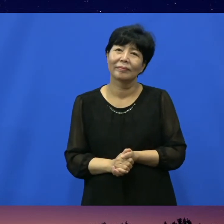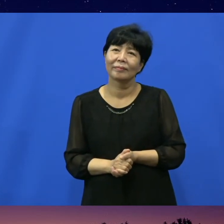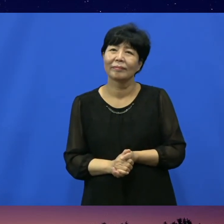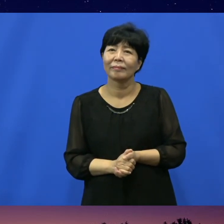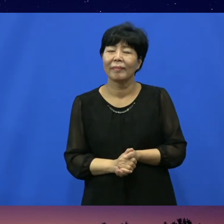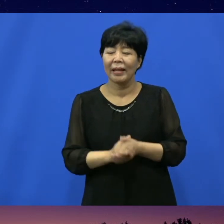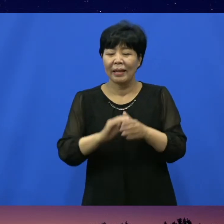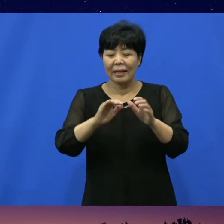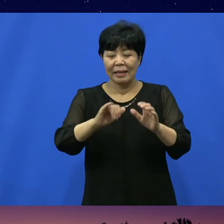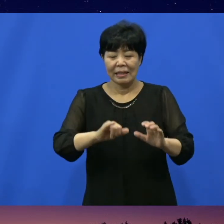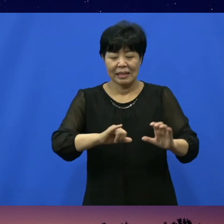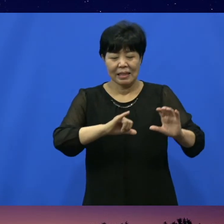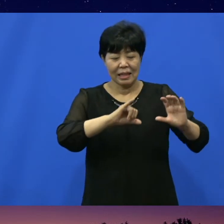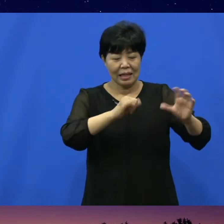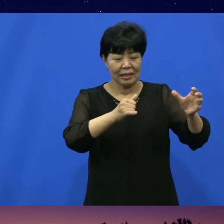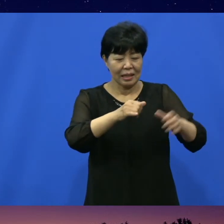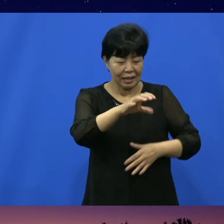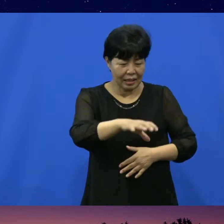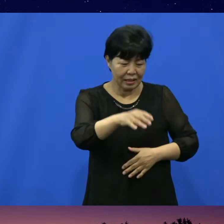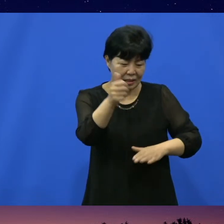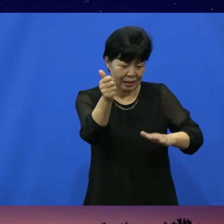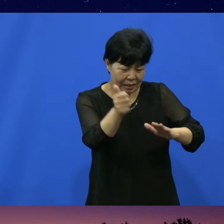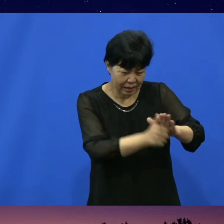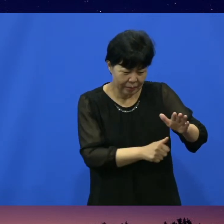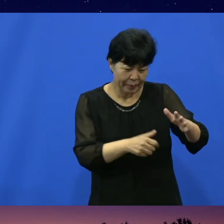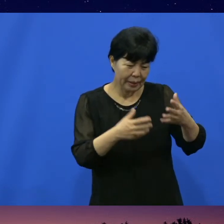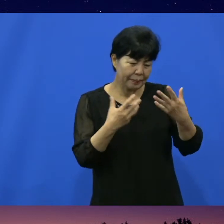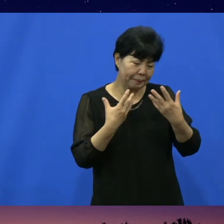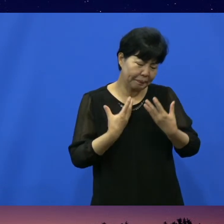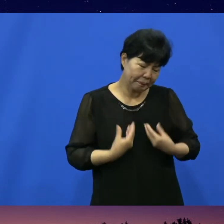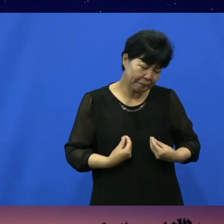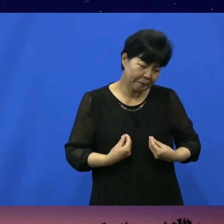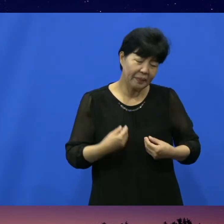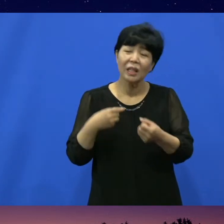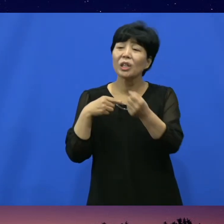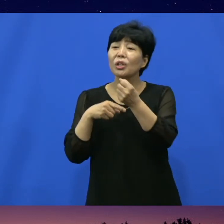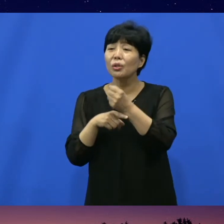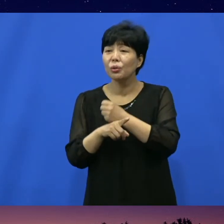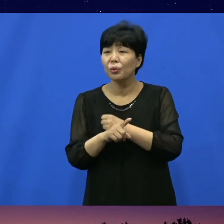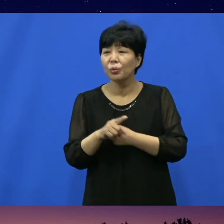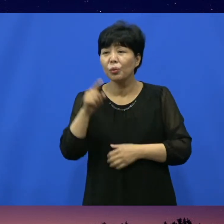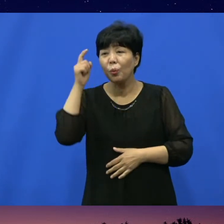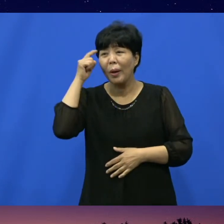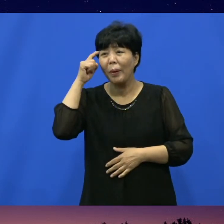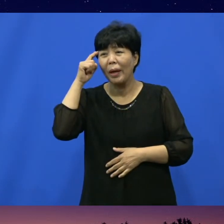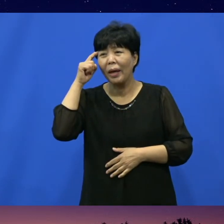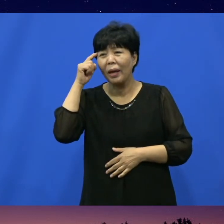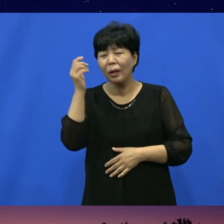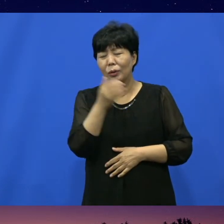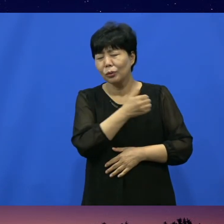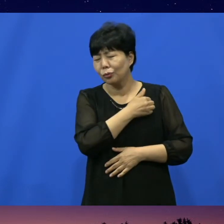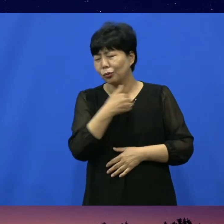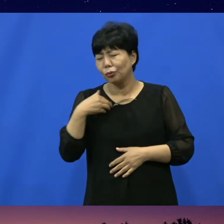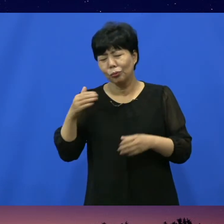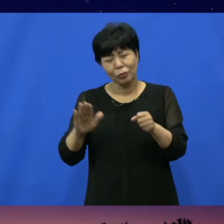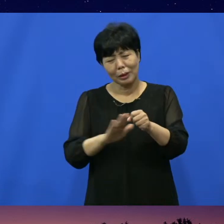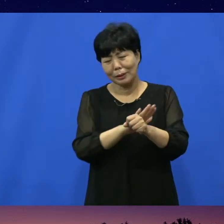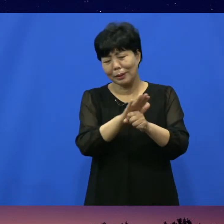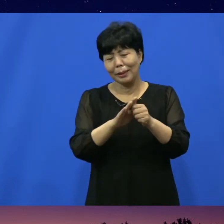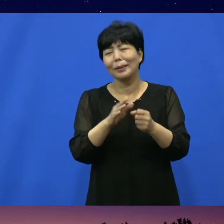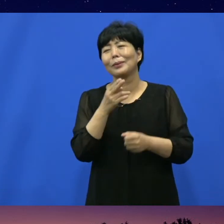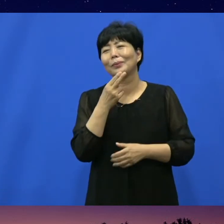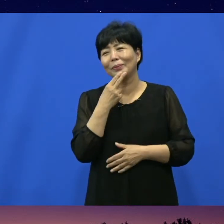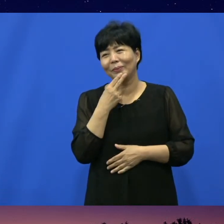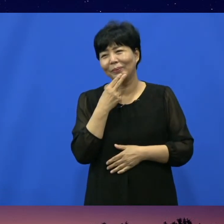여러분, 우리가 세상에서 실패하고 절망하는 이유가 뭘까요? 온전한 사랑, 충분한 사랑을 만나지 못했으니까. 아니, 그 사랑을 받기도 했지만 그